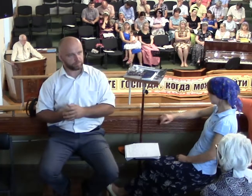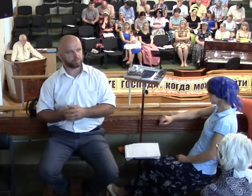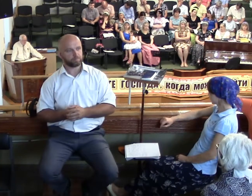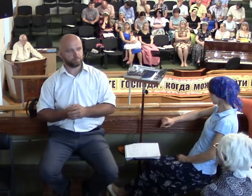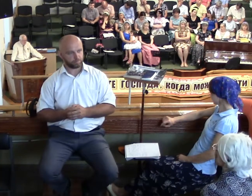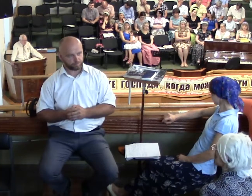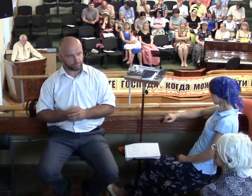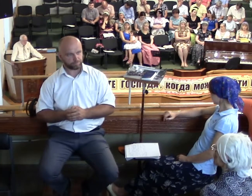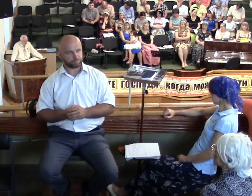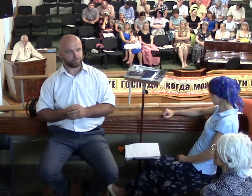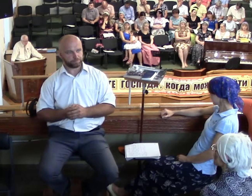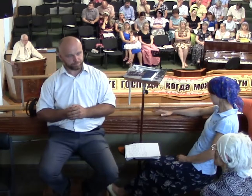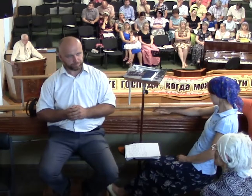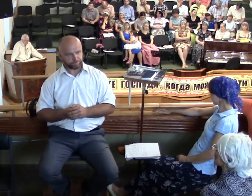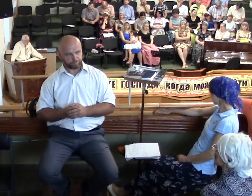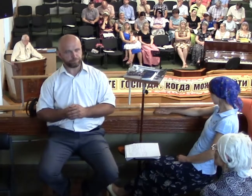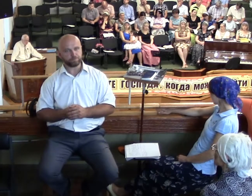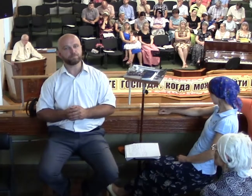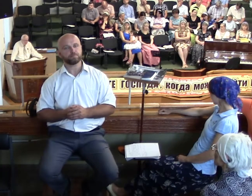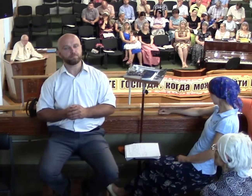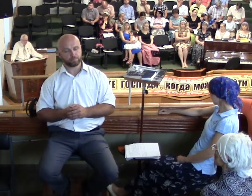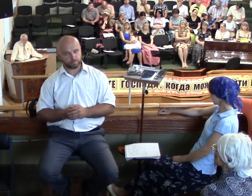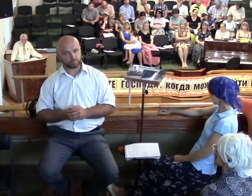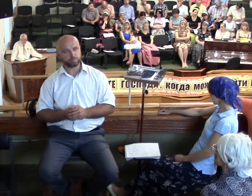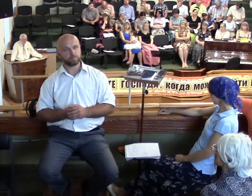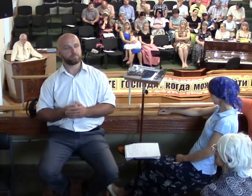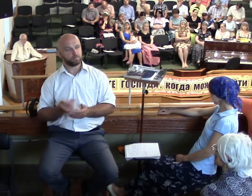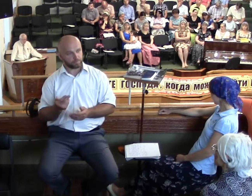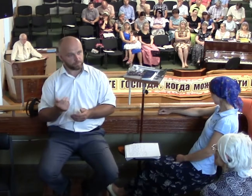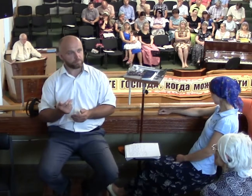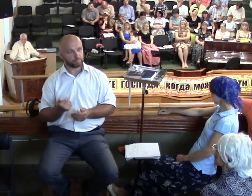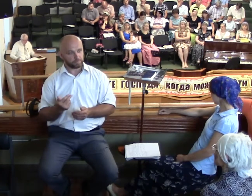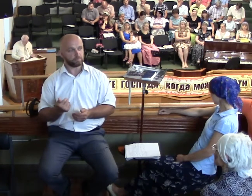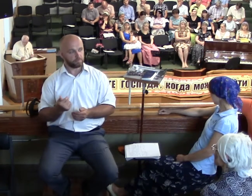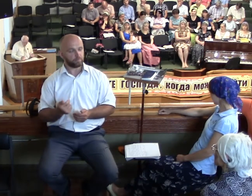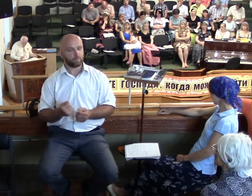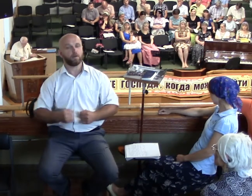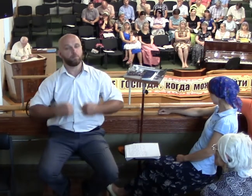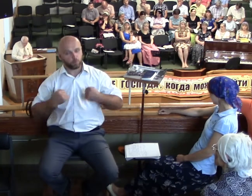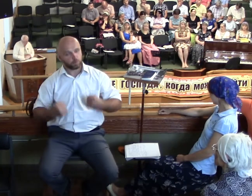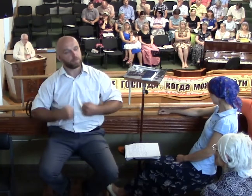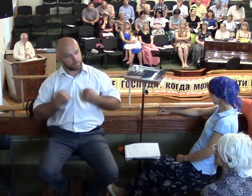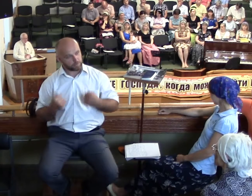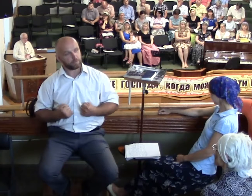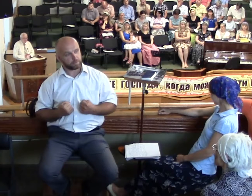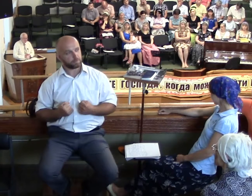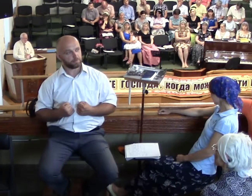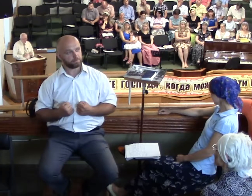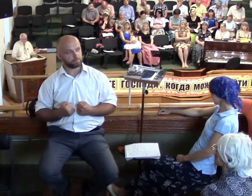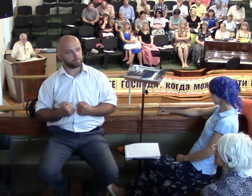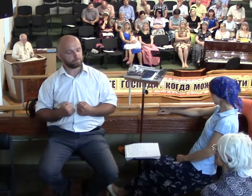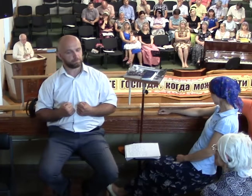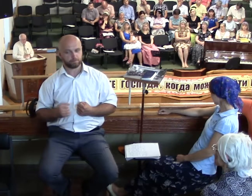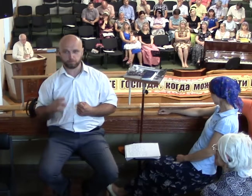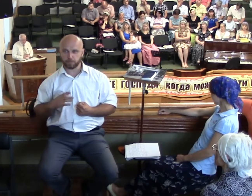работе святой, в транспорте, в маршрутке святой, везде святой. Я возмущался, у меня